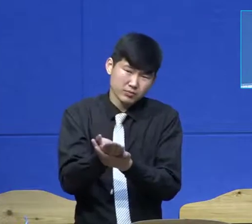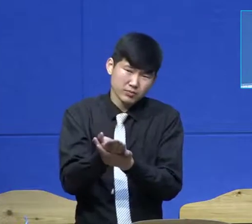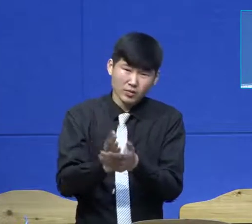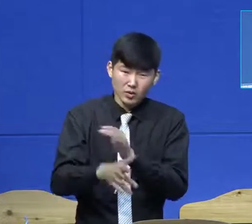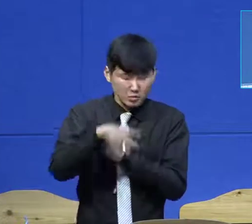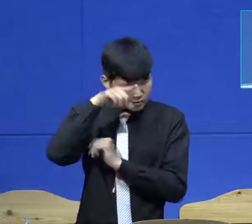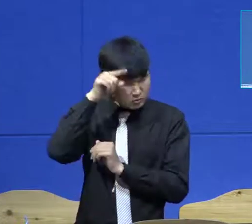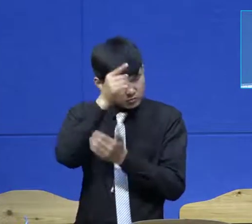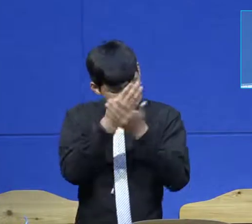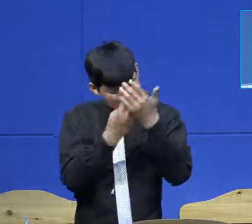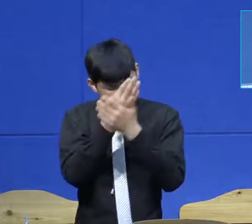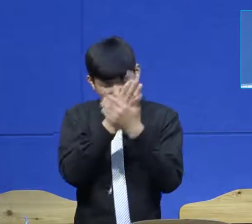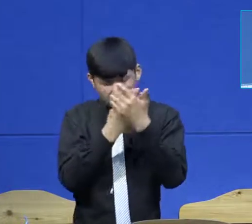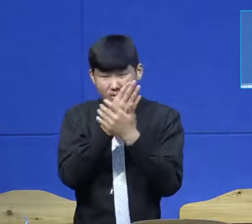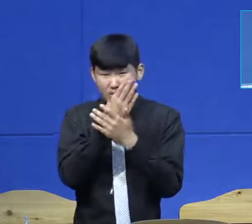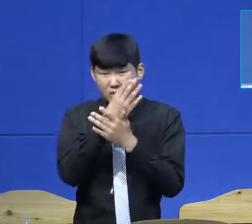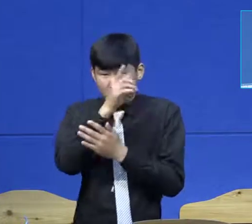Мосе бурхан залбирангууд бурхан